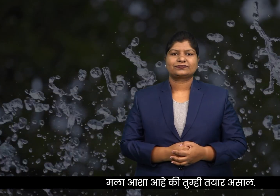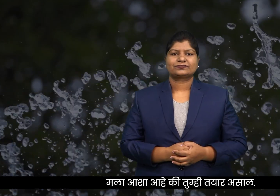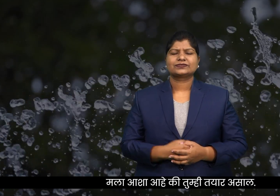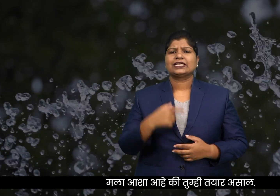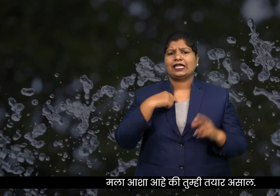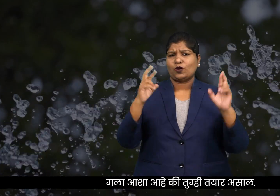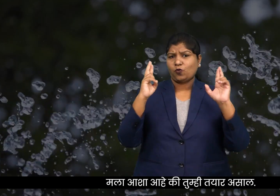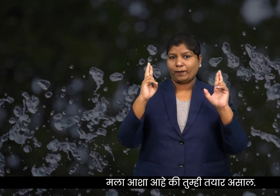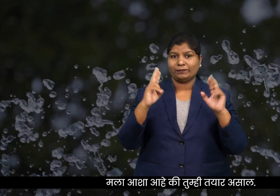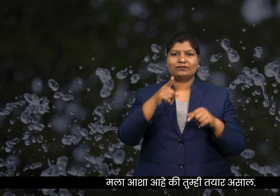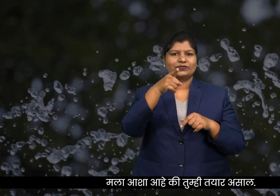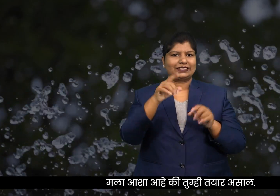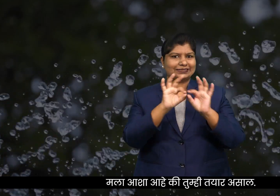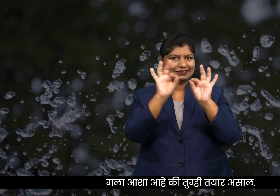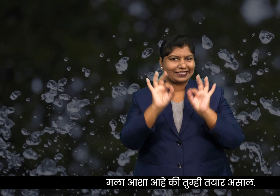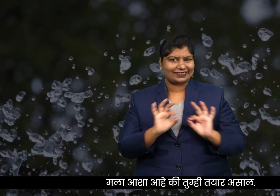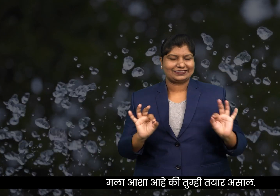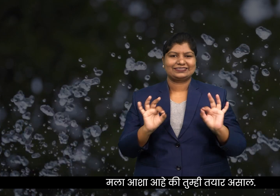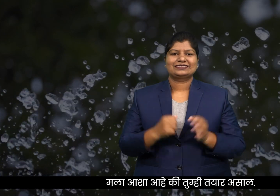मला आशा आहे की तुम्ही तयार असाल.